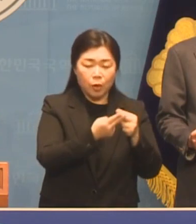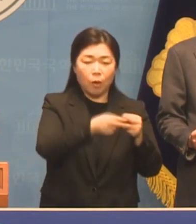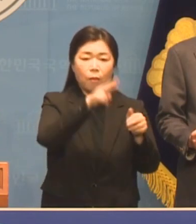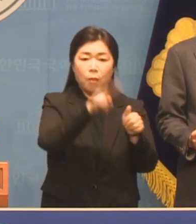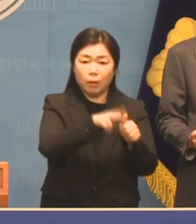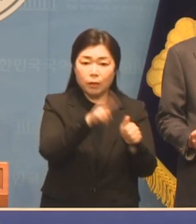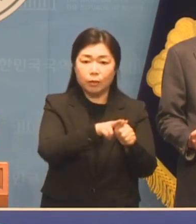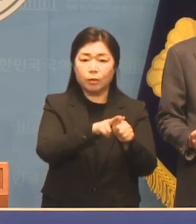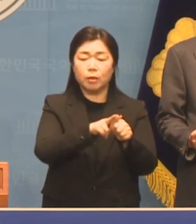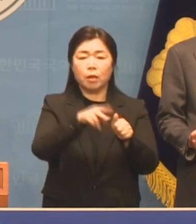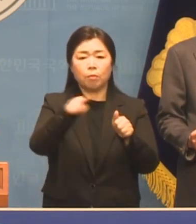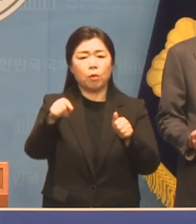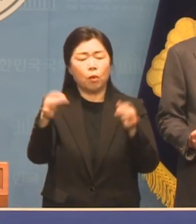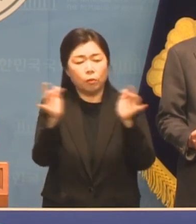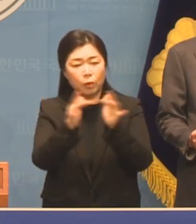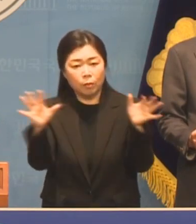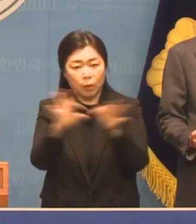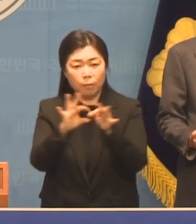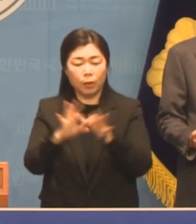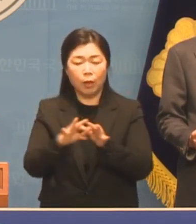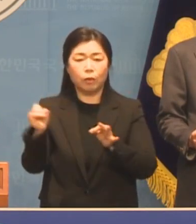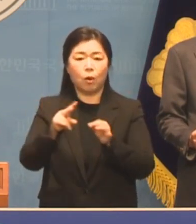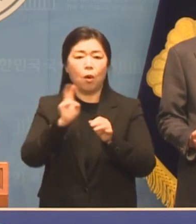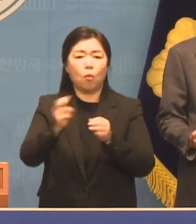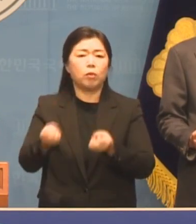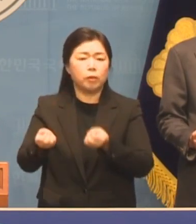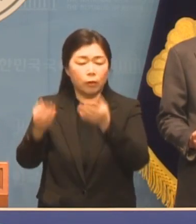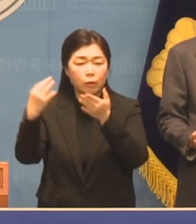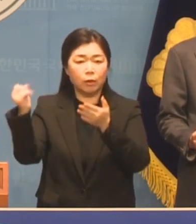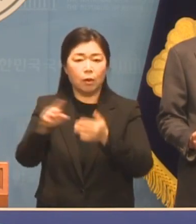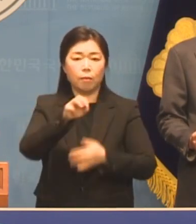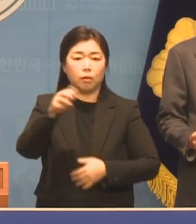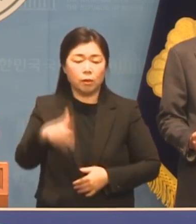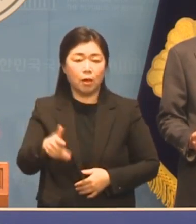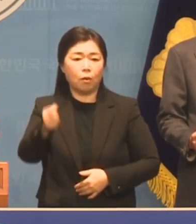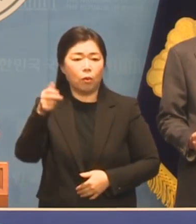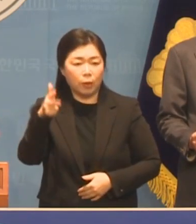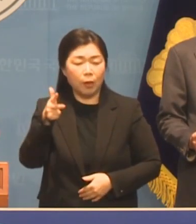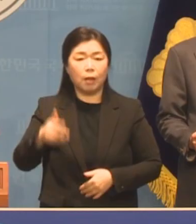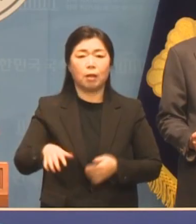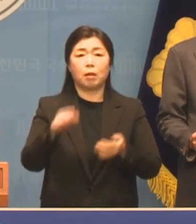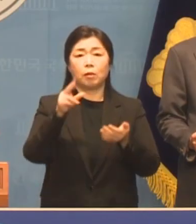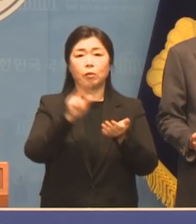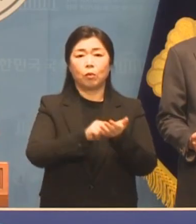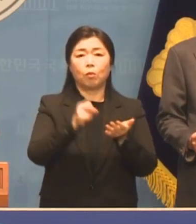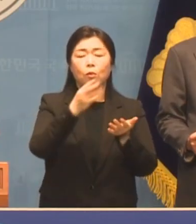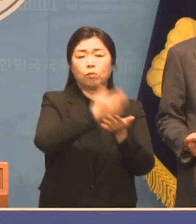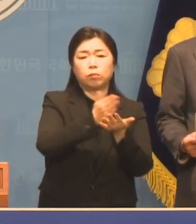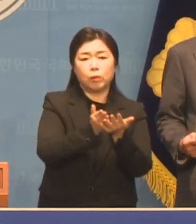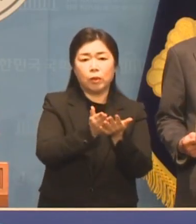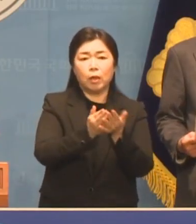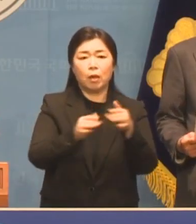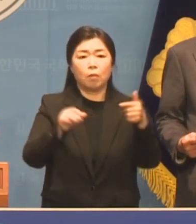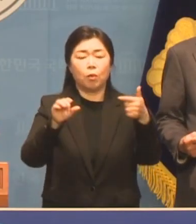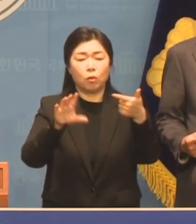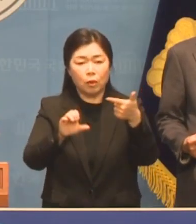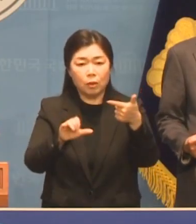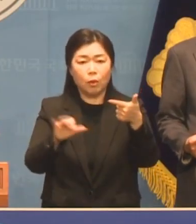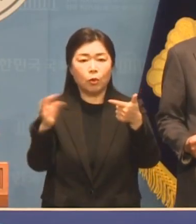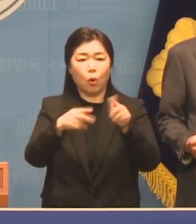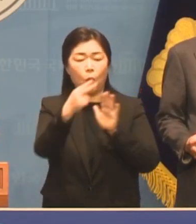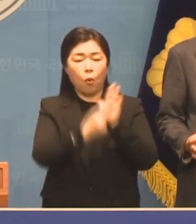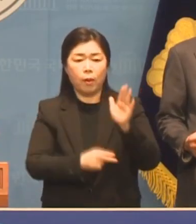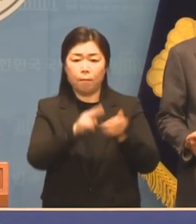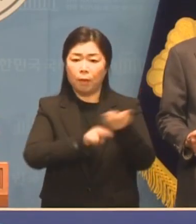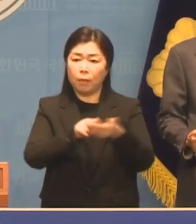마트, BBM 매칭, 원어원 콘서트, 평창 스카이폴 호텔, 루트 45, 딜링 코인 판매